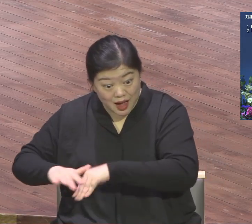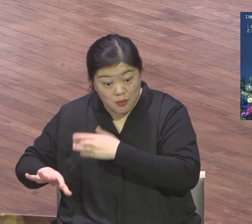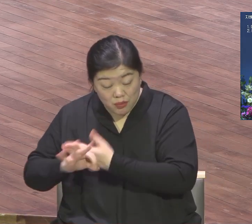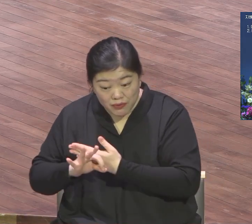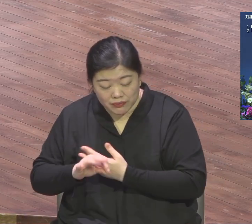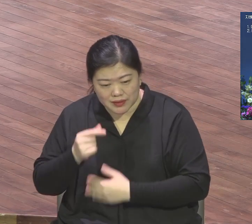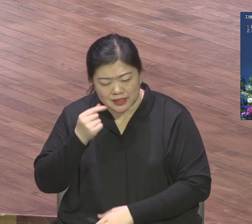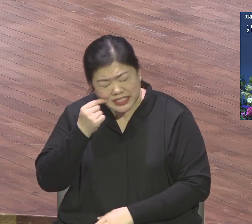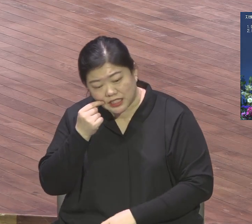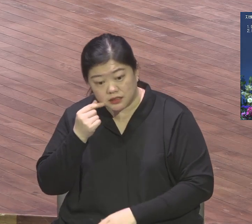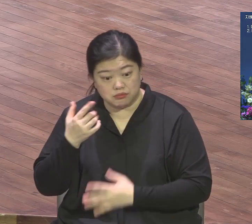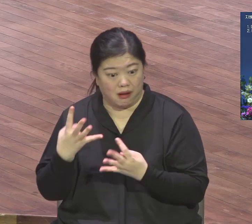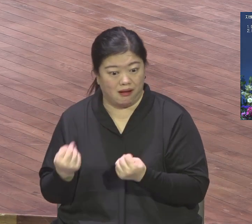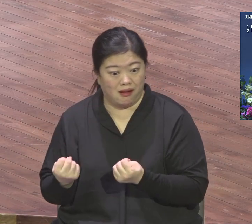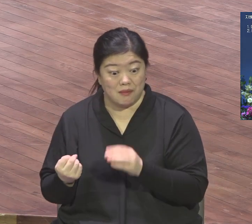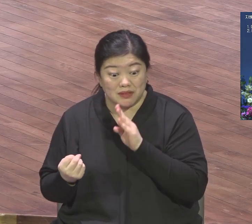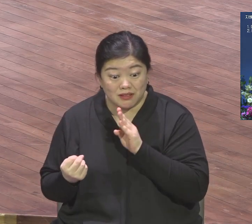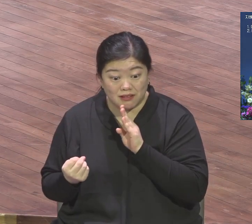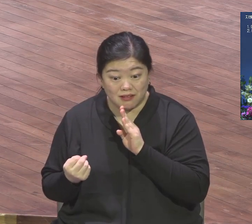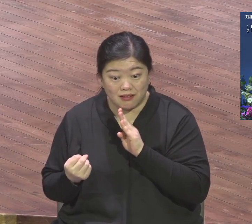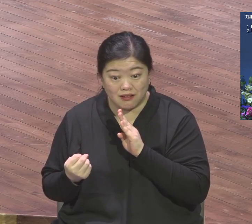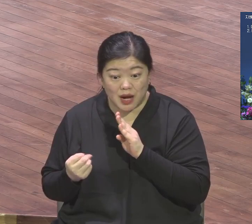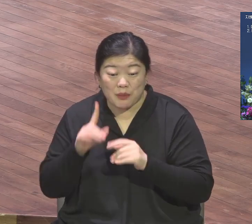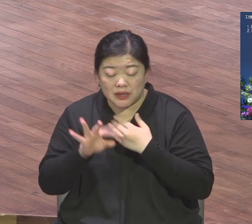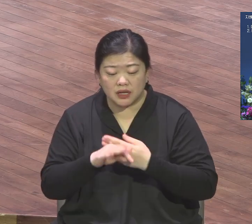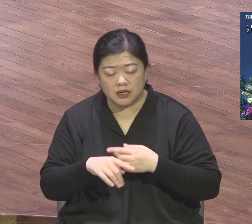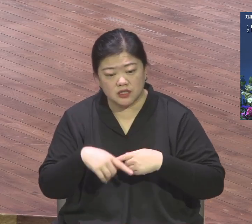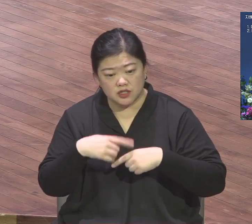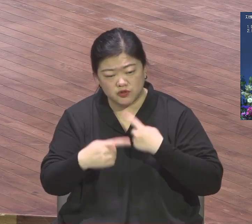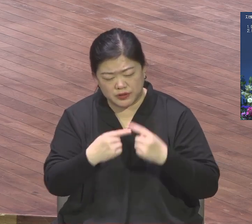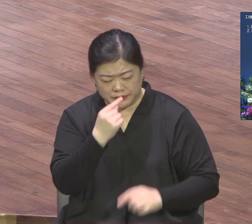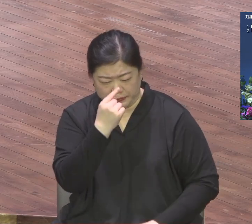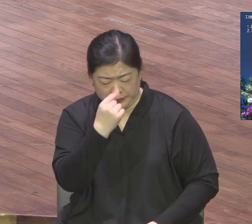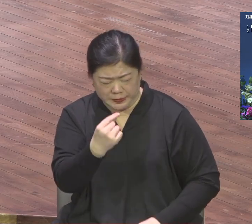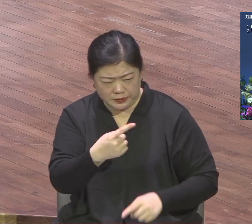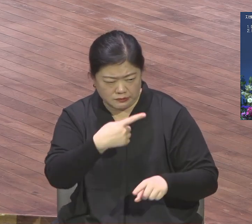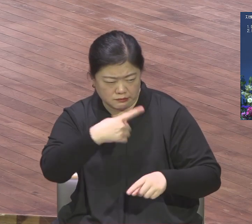인기가 짱이지요. 사람 살리니까.